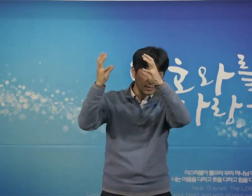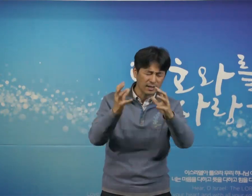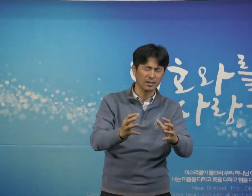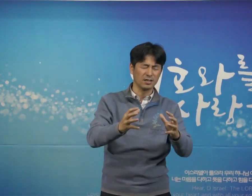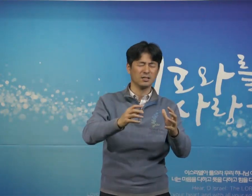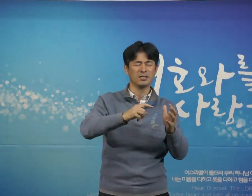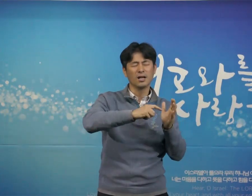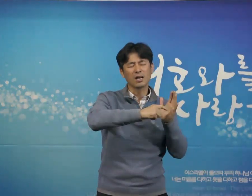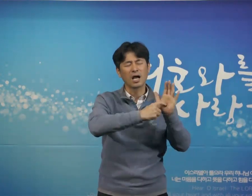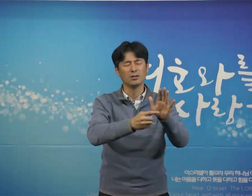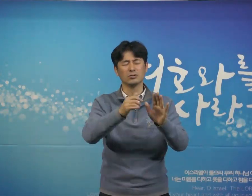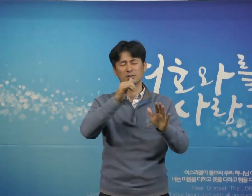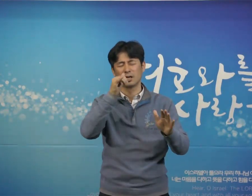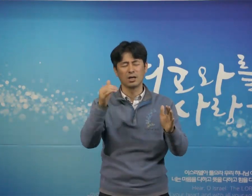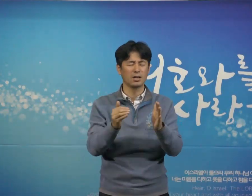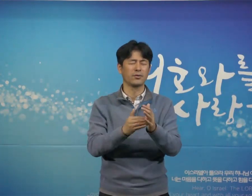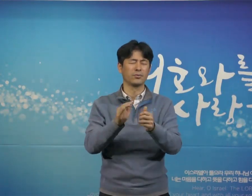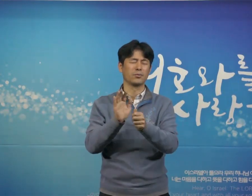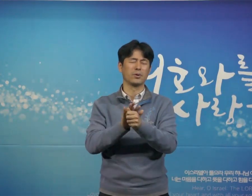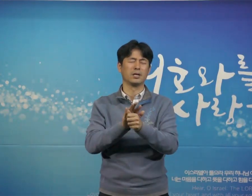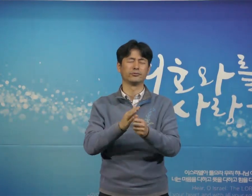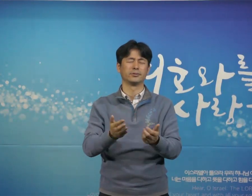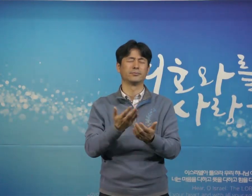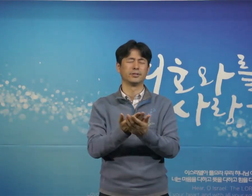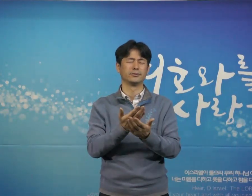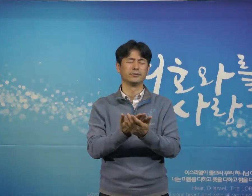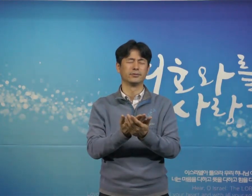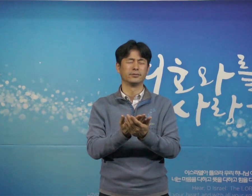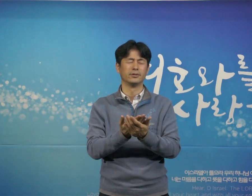나라가 임하는 것을 나타낼 수 있도록 도와주시옵소서.